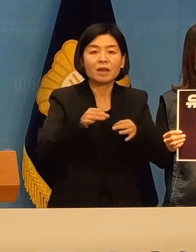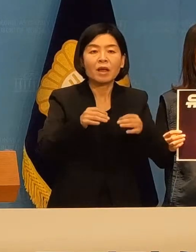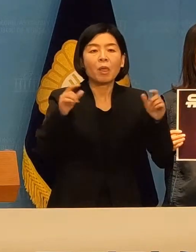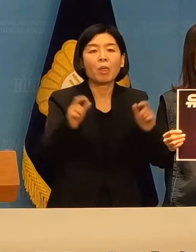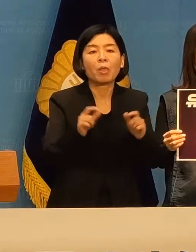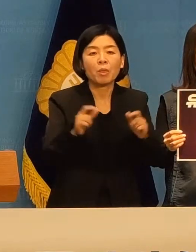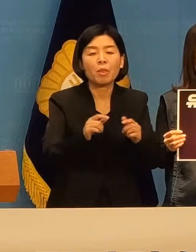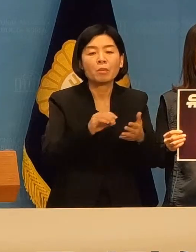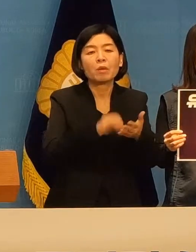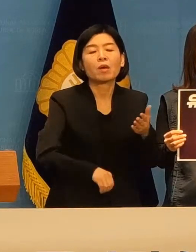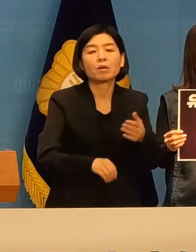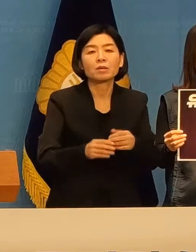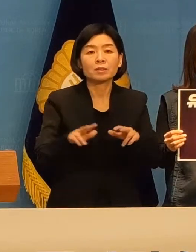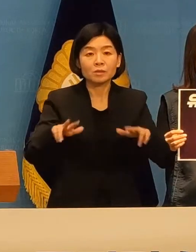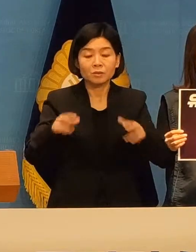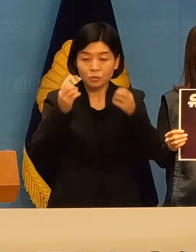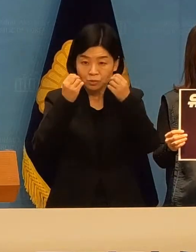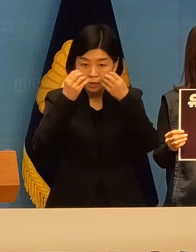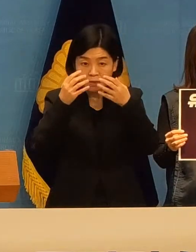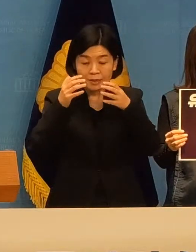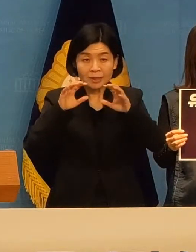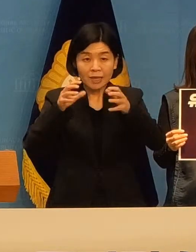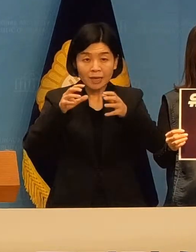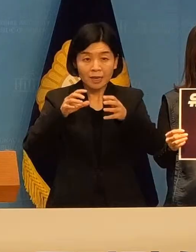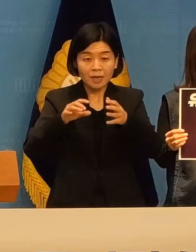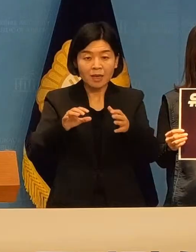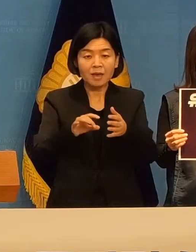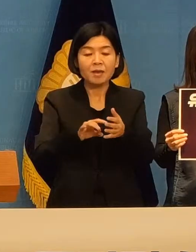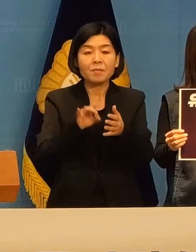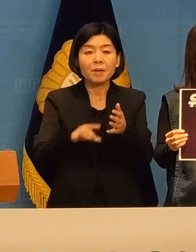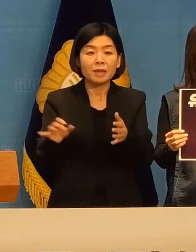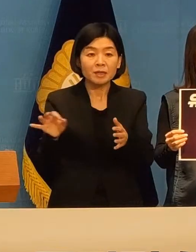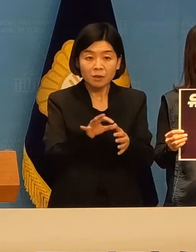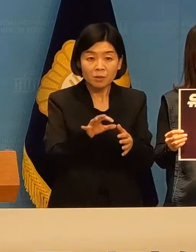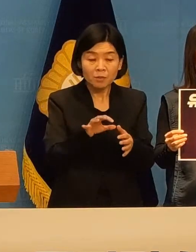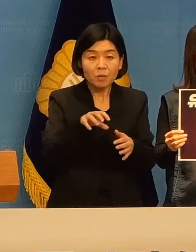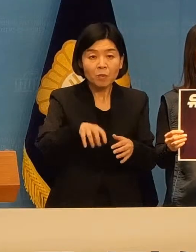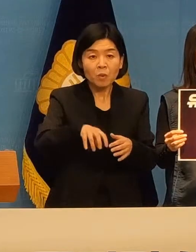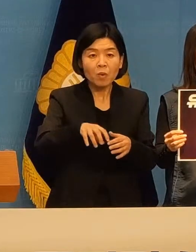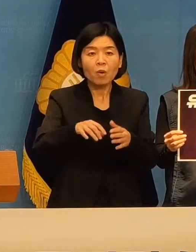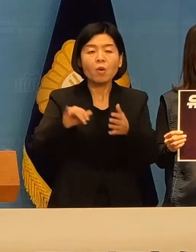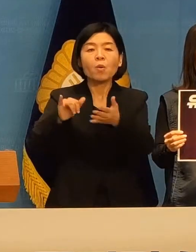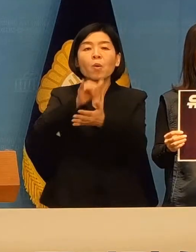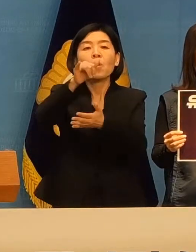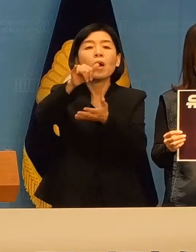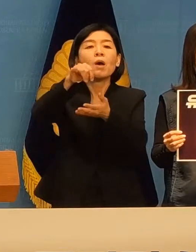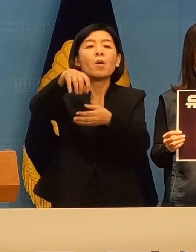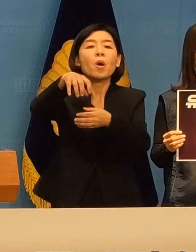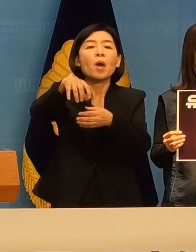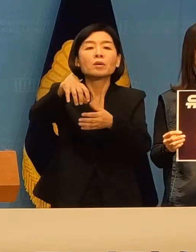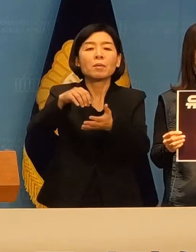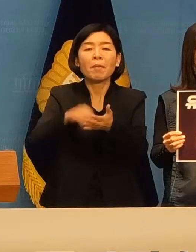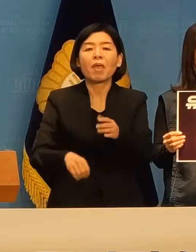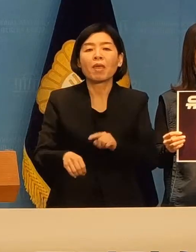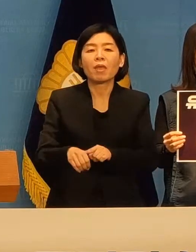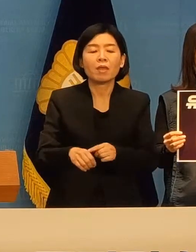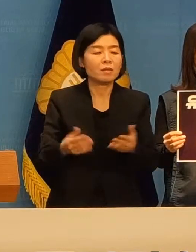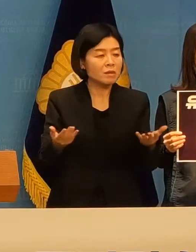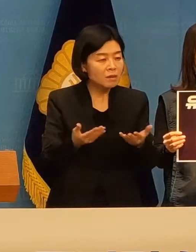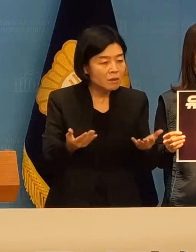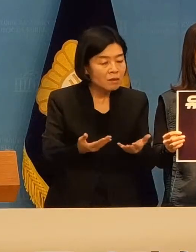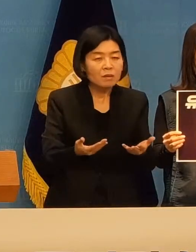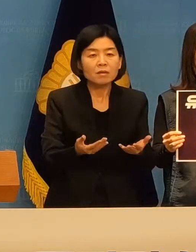사업에서 빠지면서 공항 현장의 고용 안정이 직접적으로 위협받고 있습니다. 백화점도